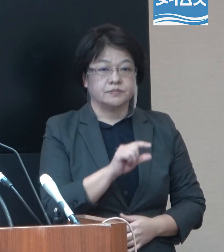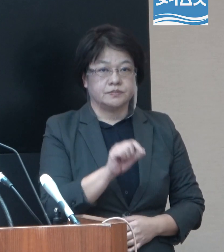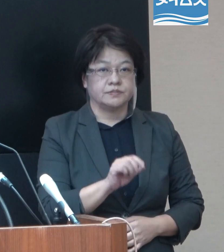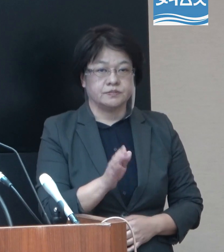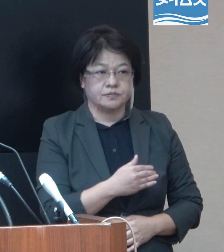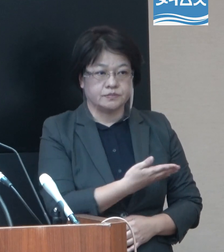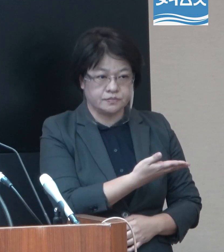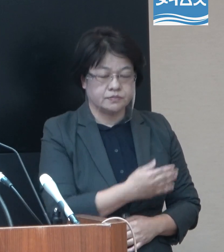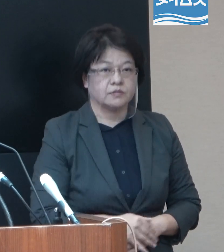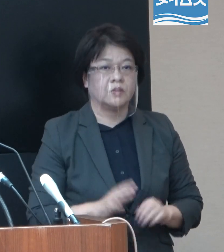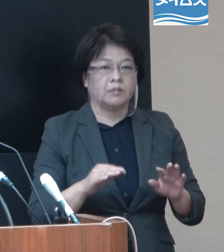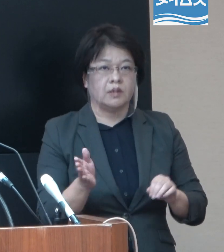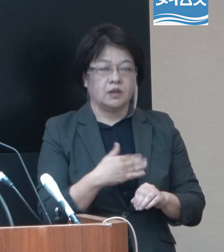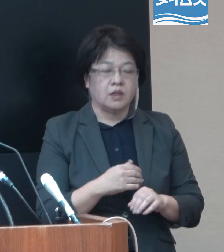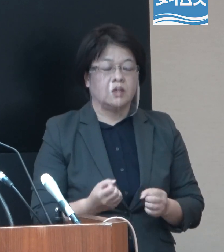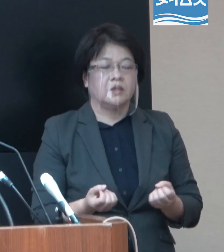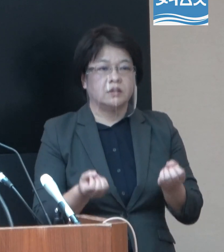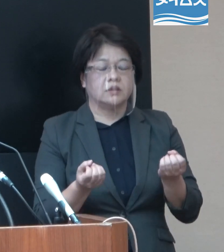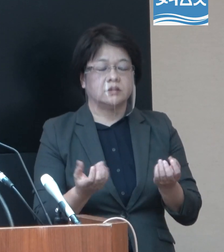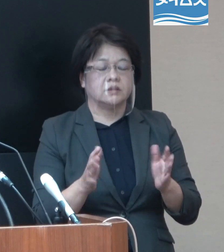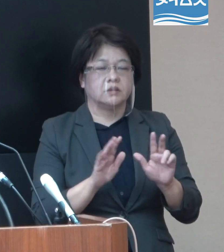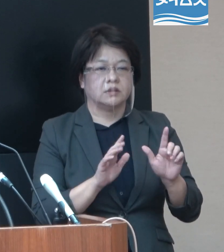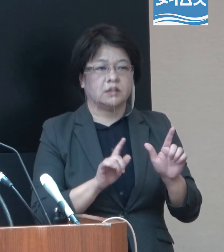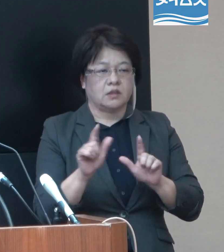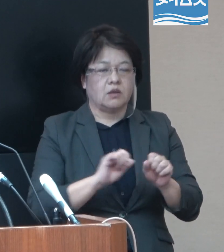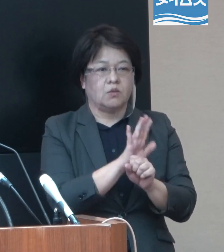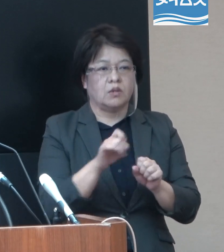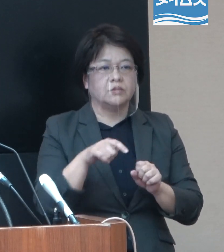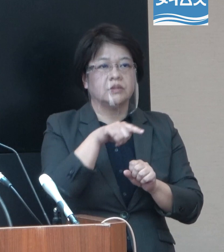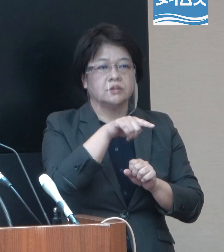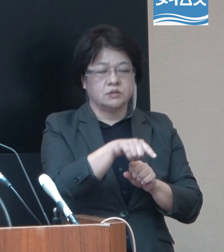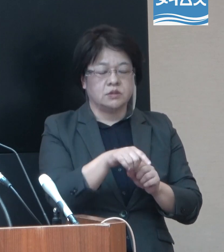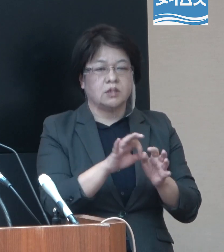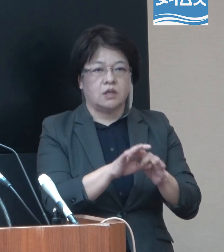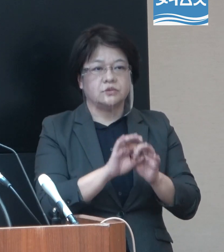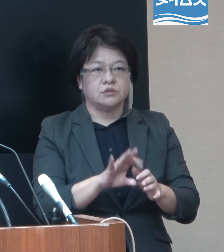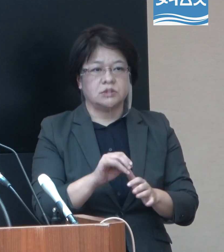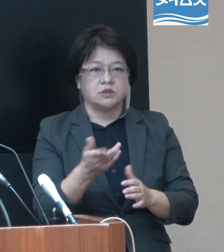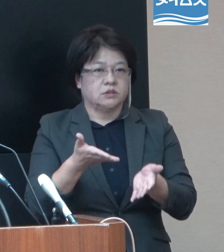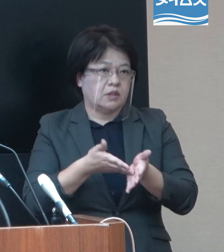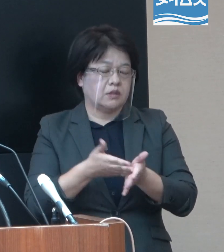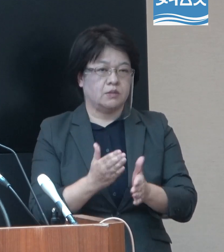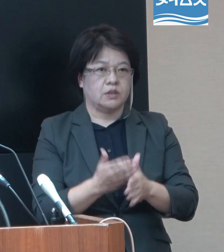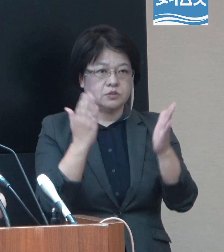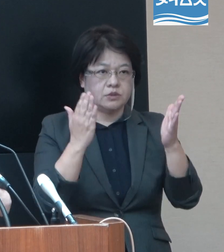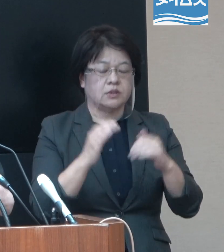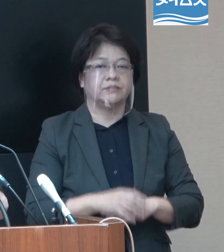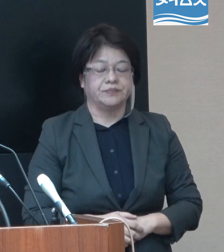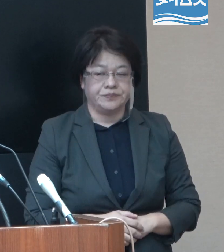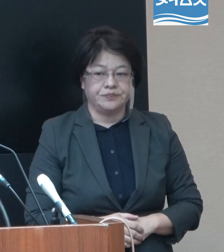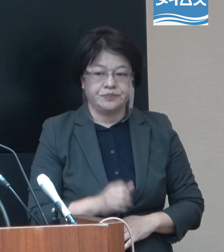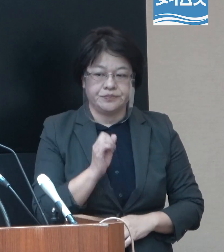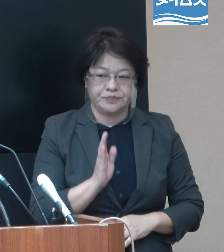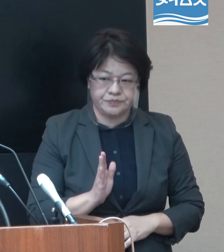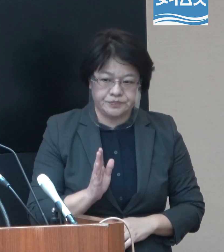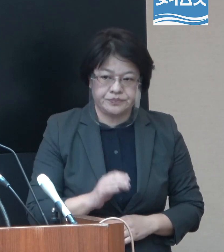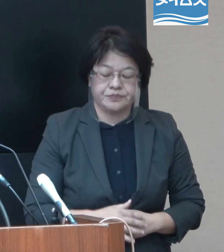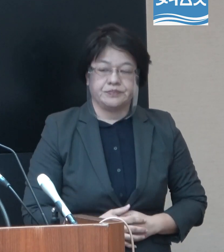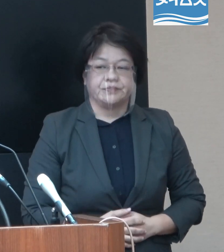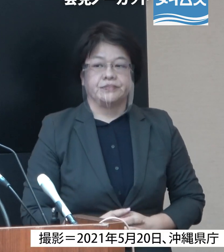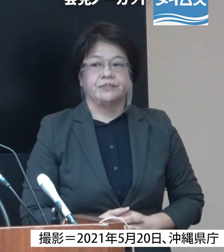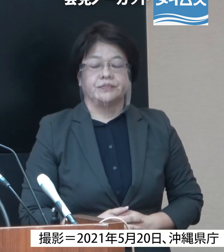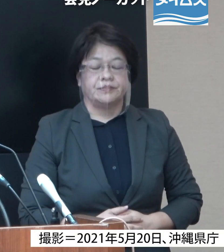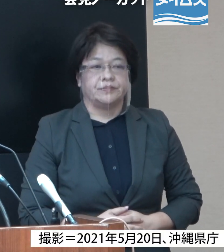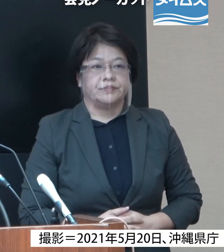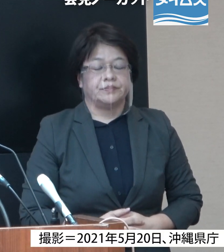ではこれより新型コロナウイルス感染症にかかる知事会見を開催いたします。では玉城知事からコメントをお願いいたします。